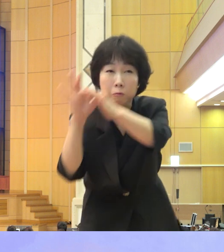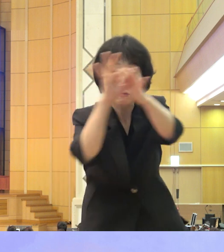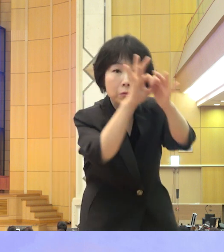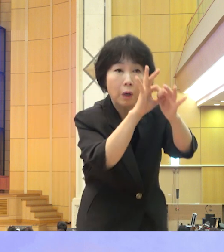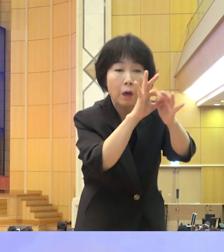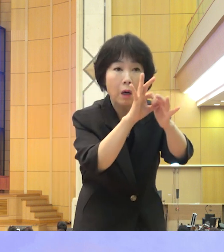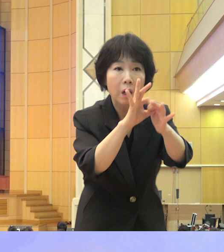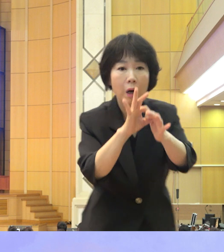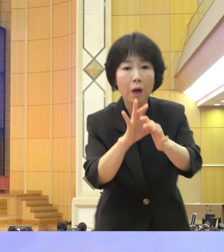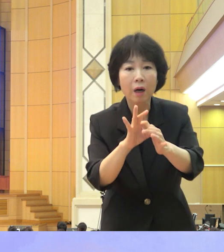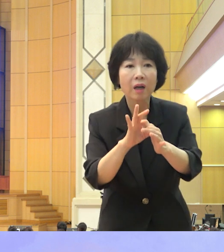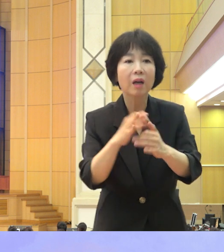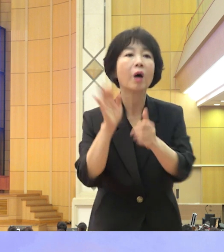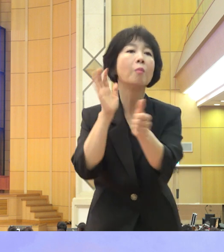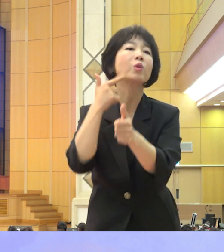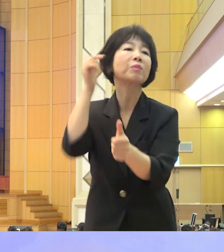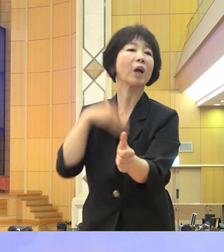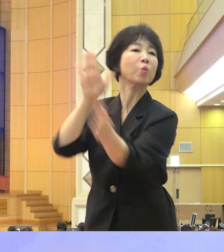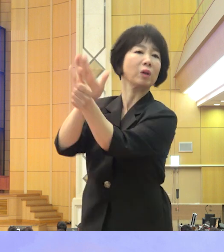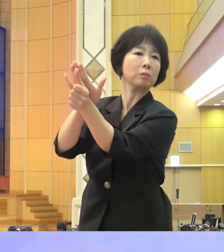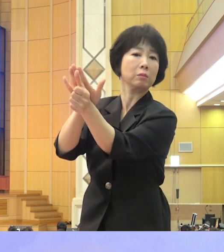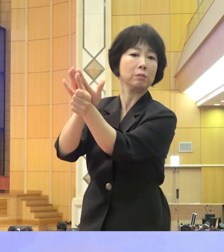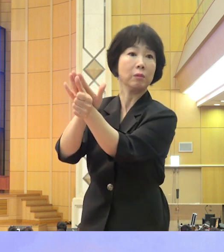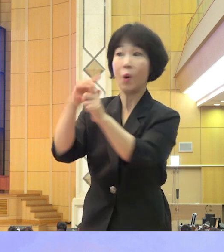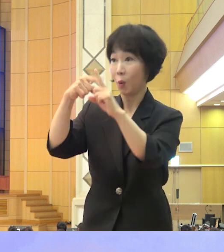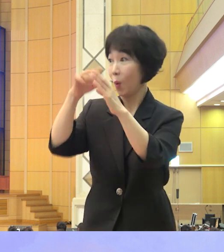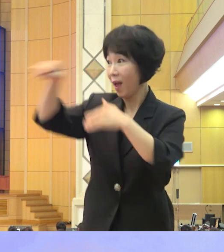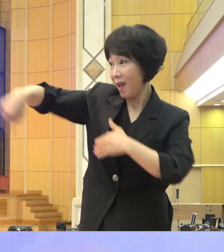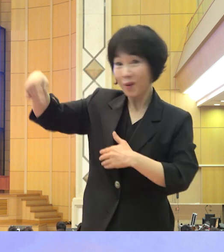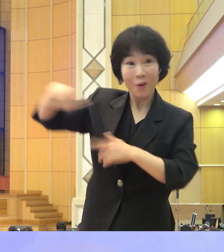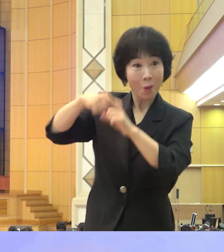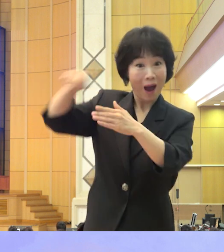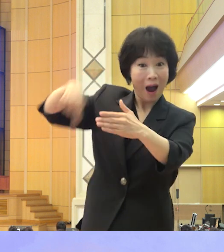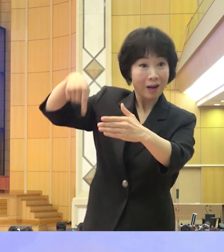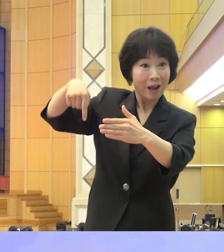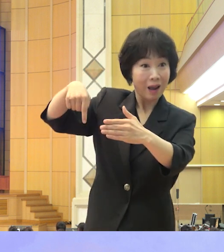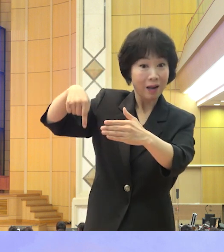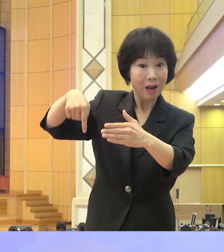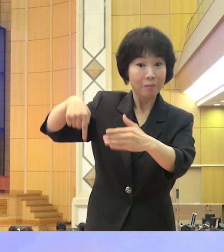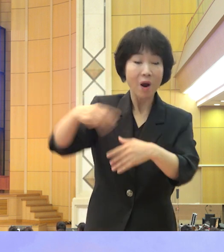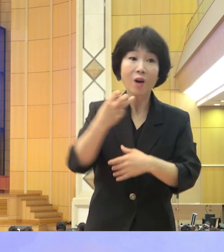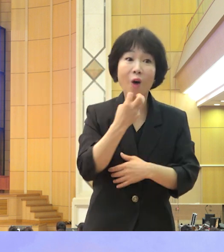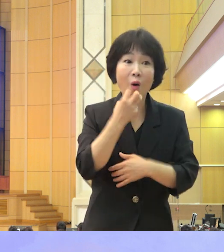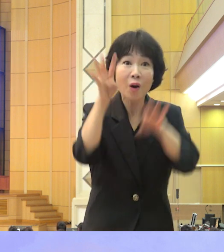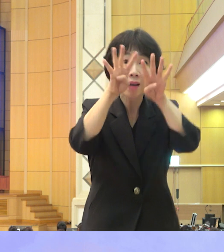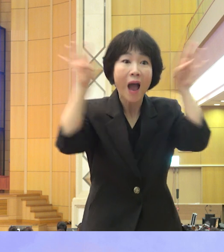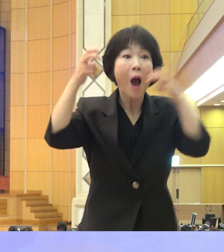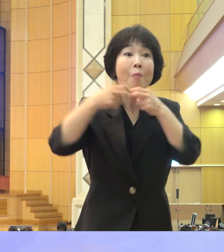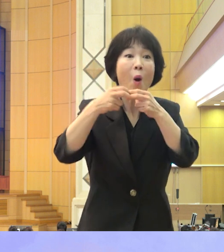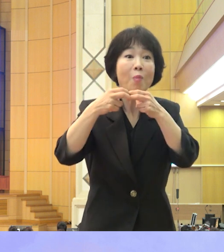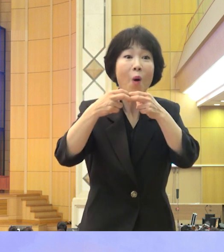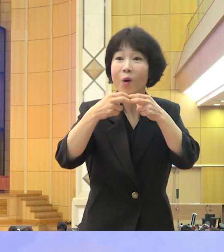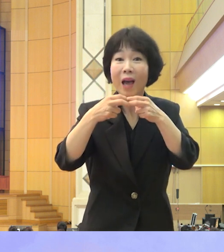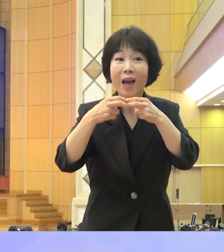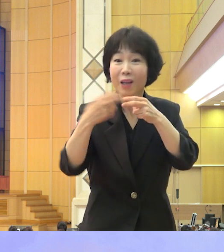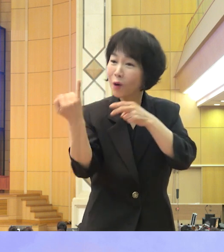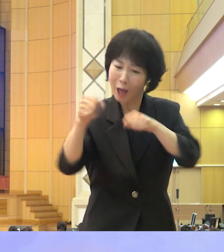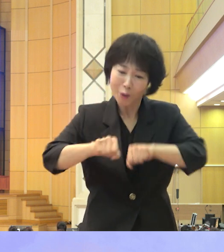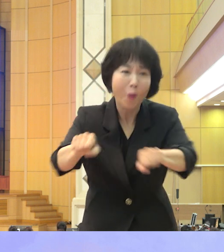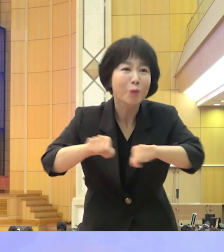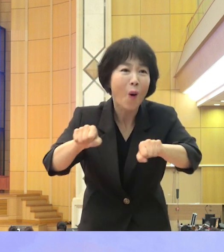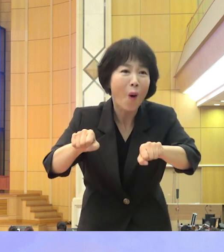요즘 얘기가 아니고 좀 오래된 얘기인데, 우리 교인 중에 그 병원에 청소부 한 분이